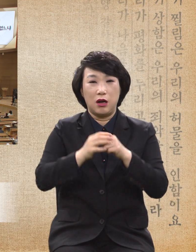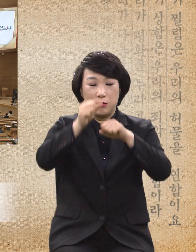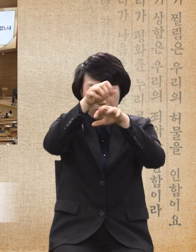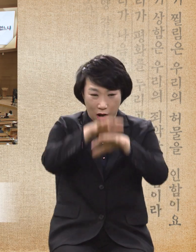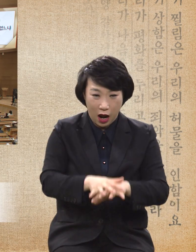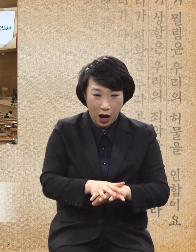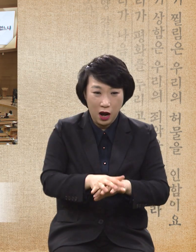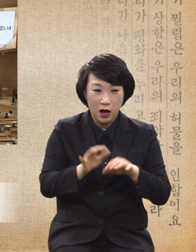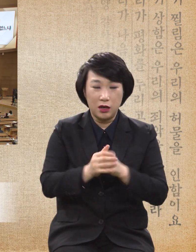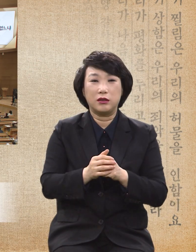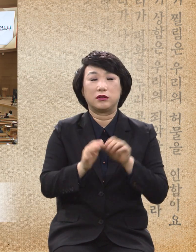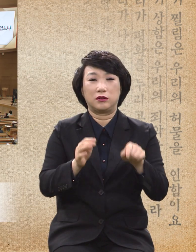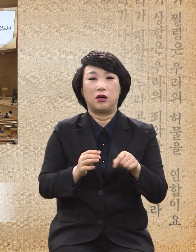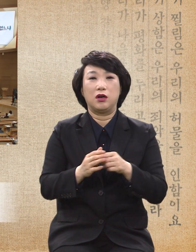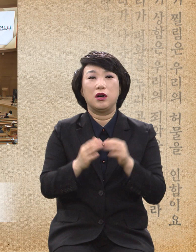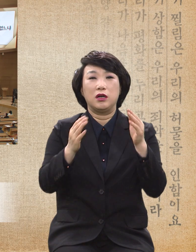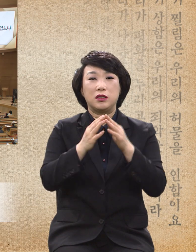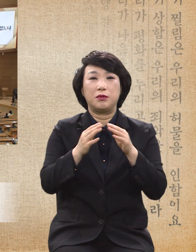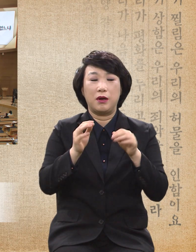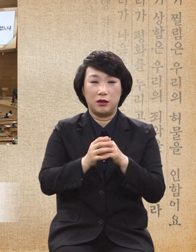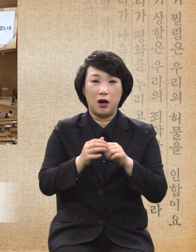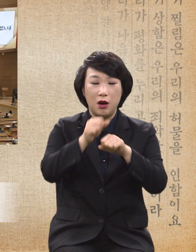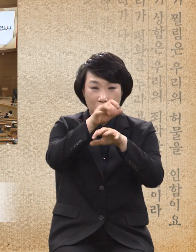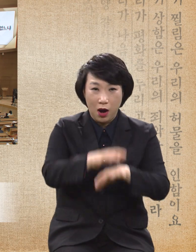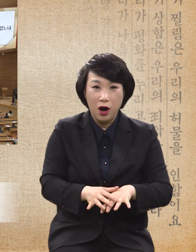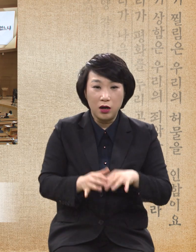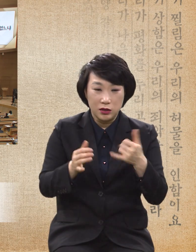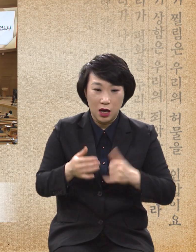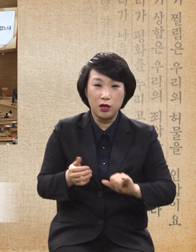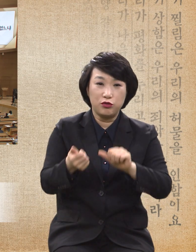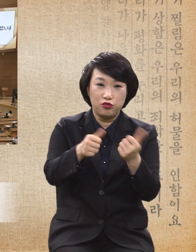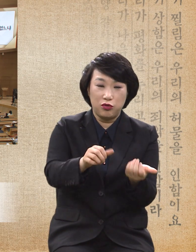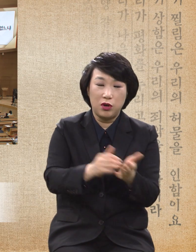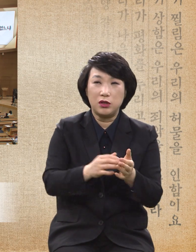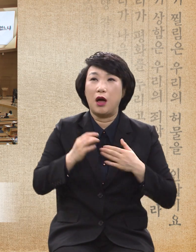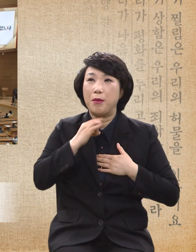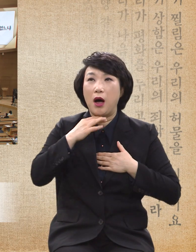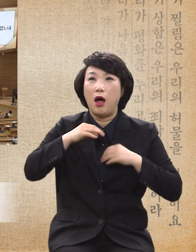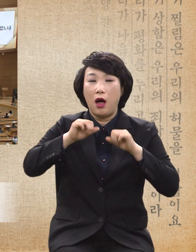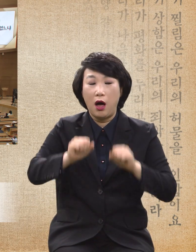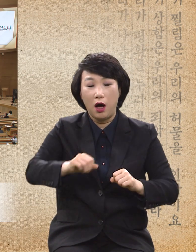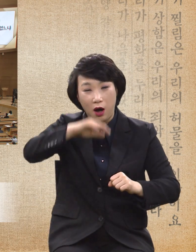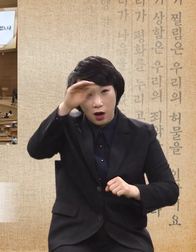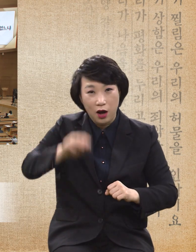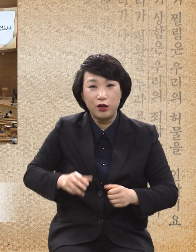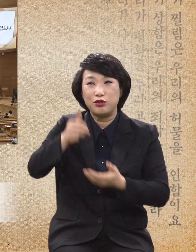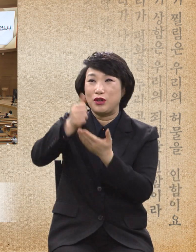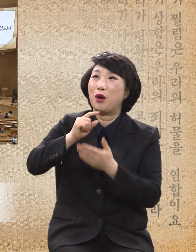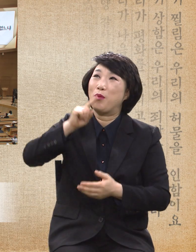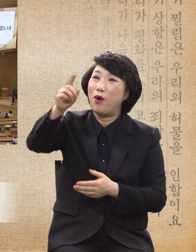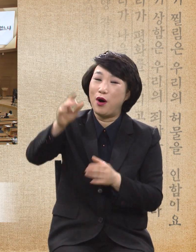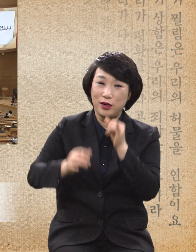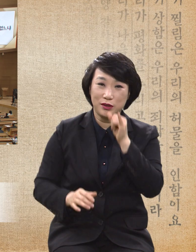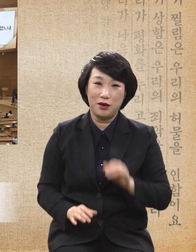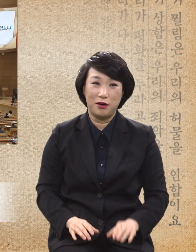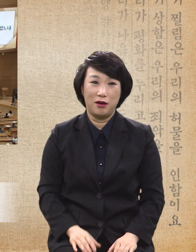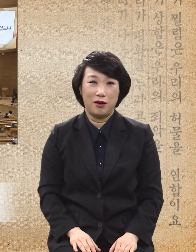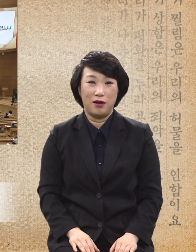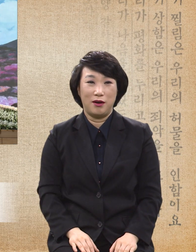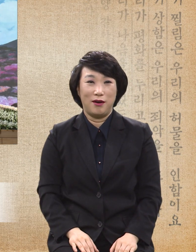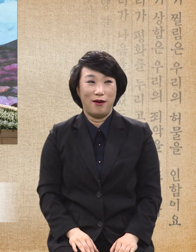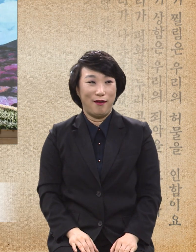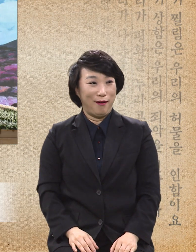그 소년들 위에 무너짐으로 그들이 죽었나이다. 나만 홀로 피한 고로 주인께 구하러 왔나이다